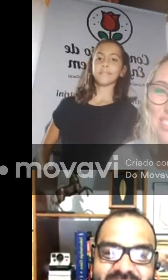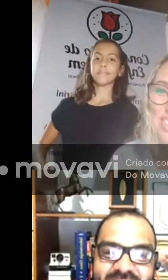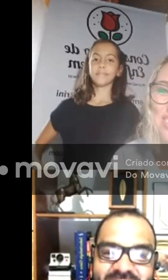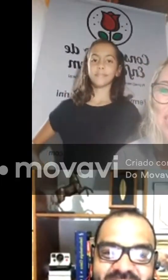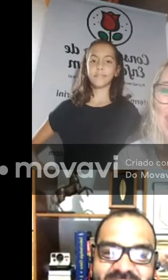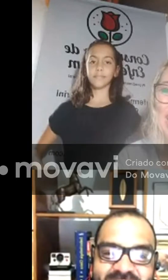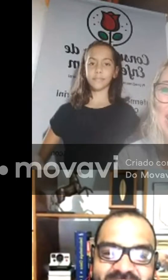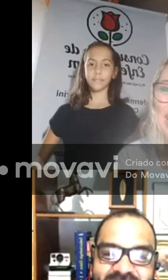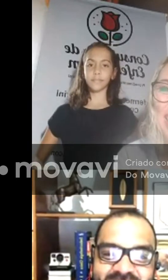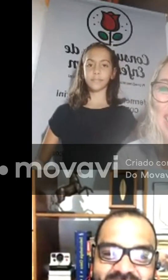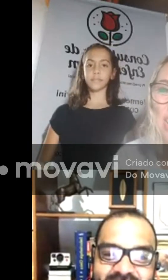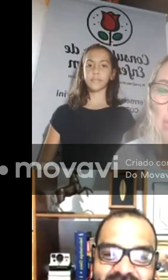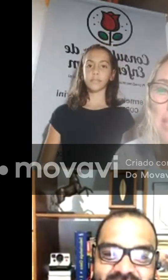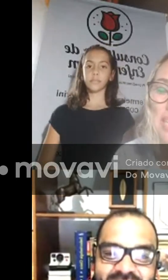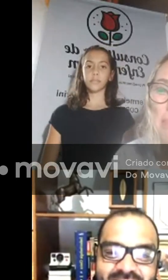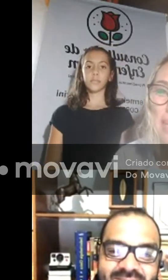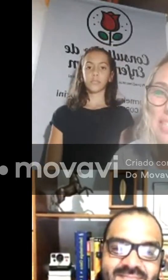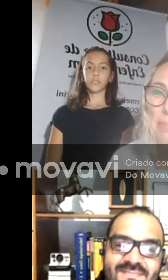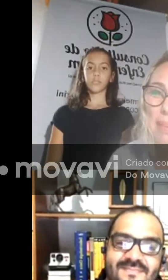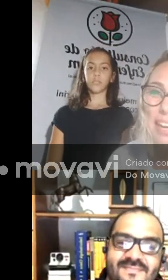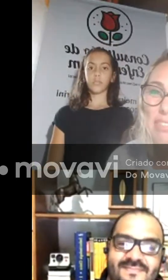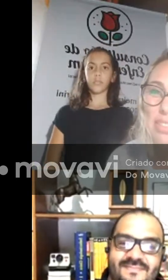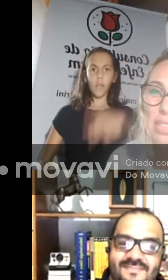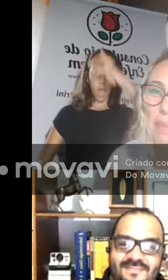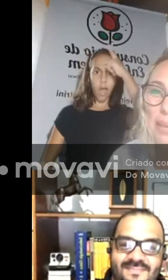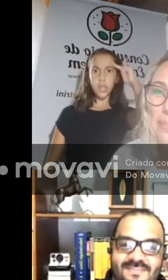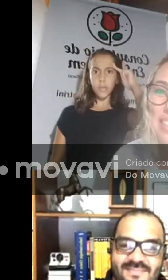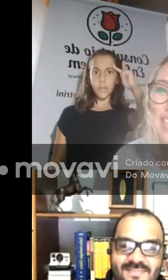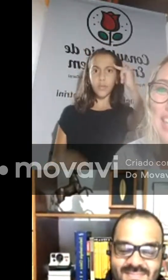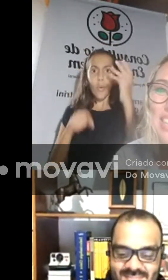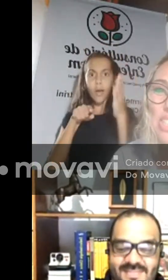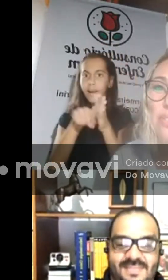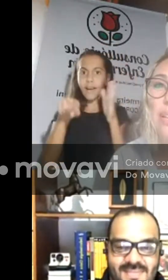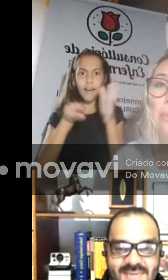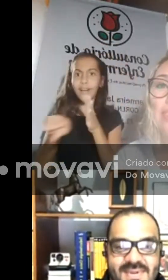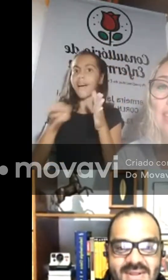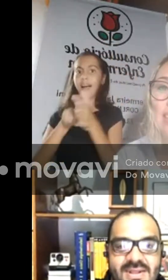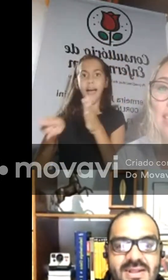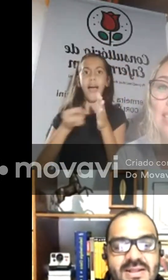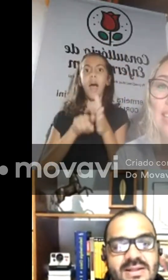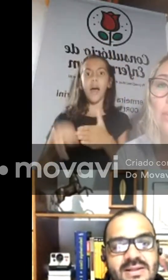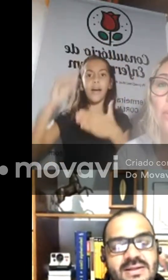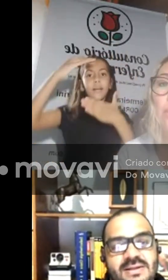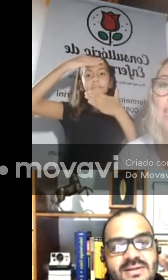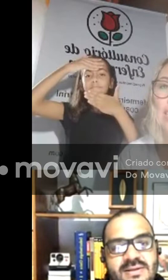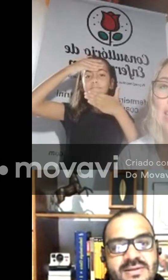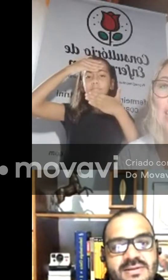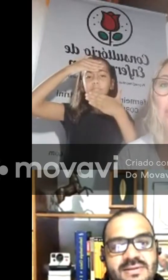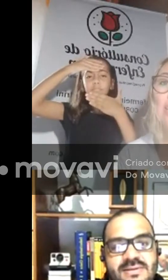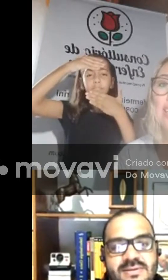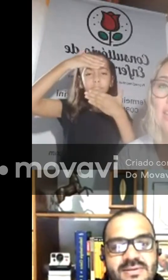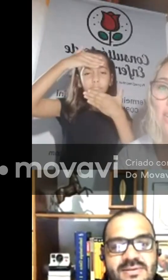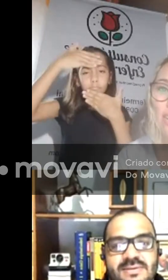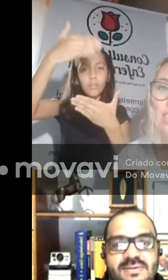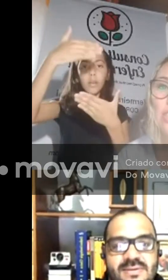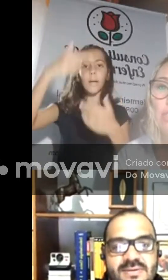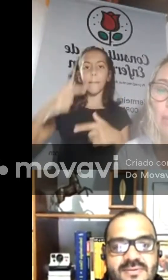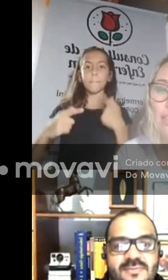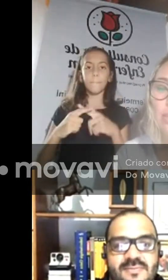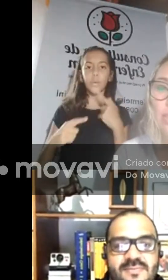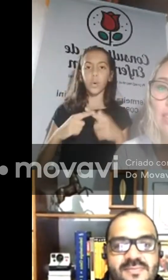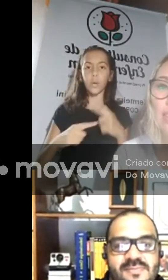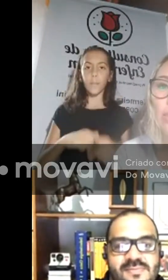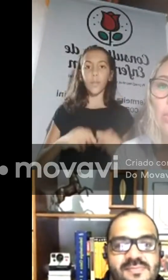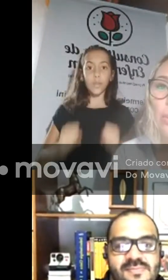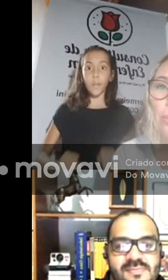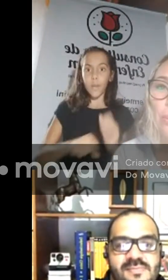Obrigada. O pessoal aqui já está começando a participar, vindo as perguntas aí. A gente fica muito agradecido com essa troca de